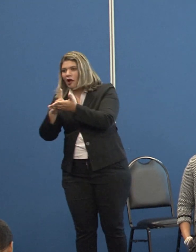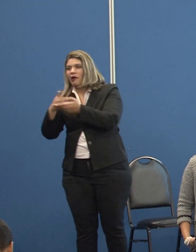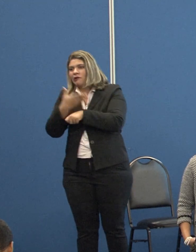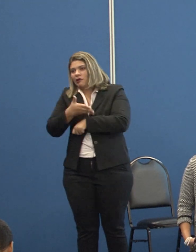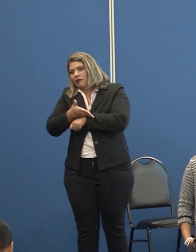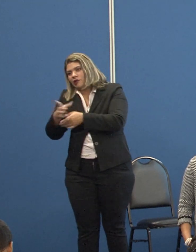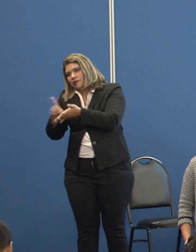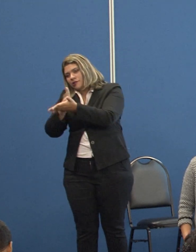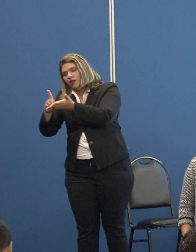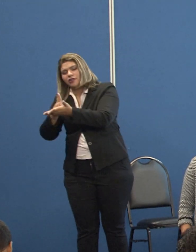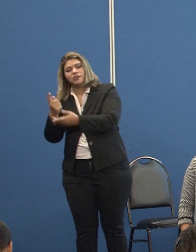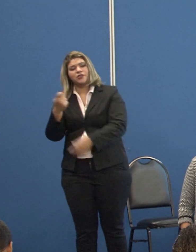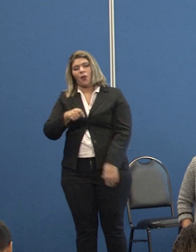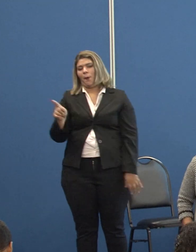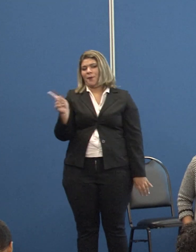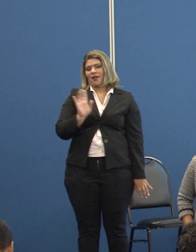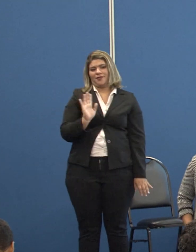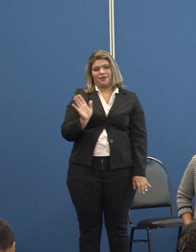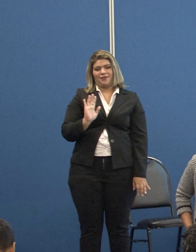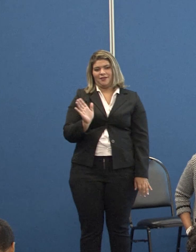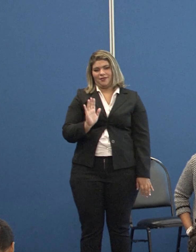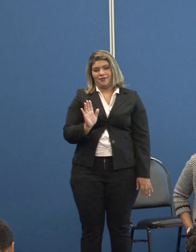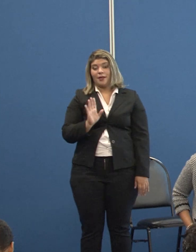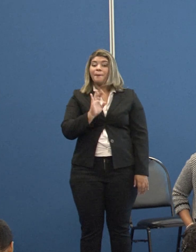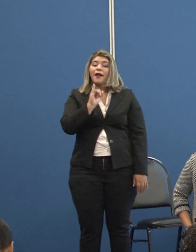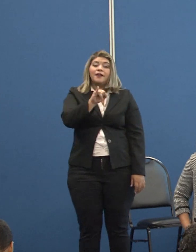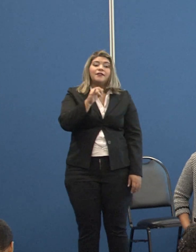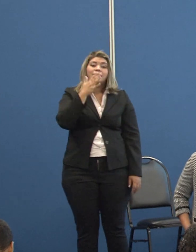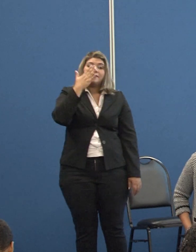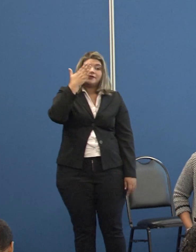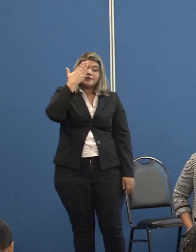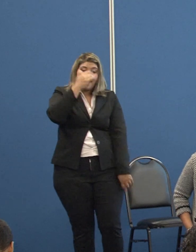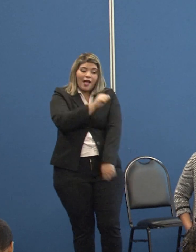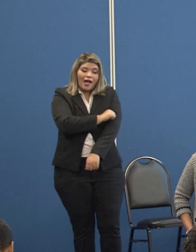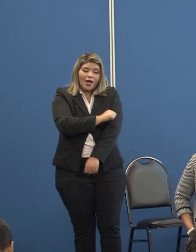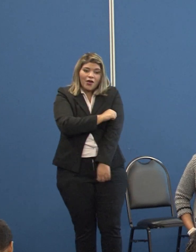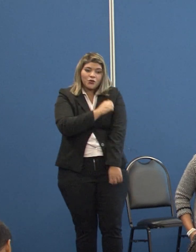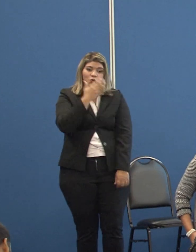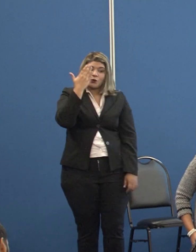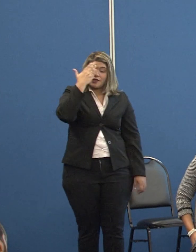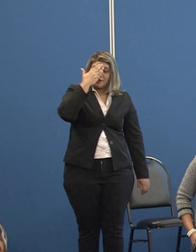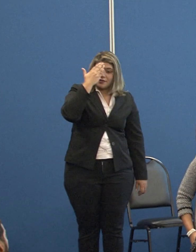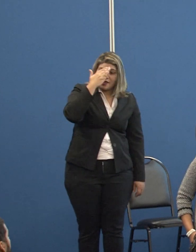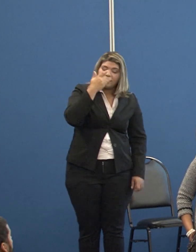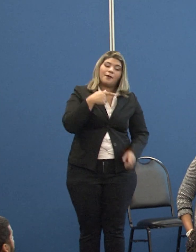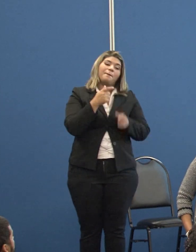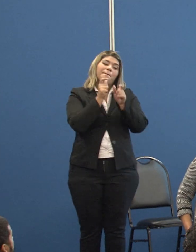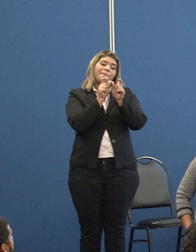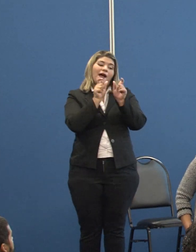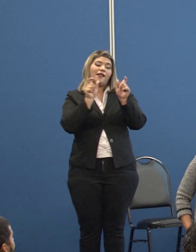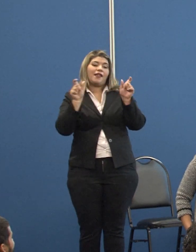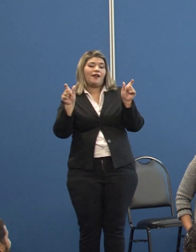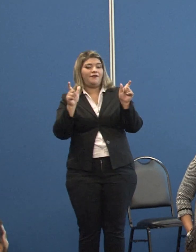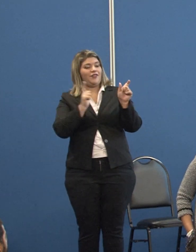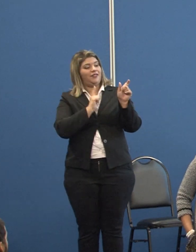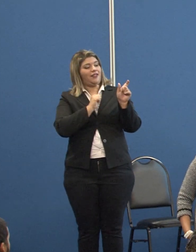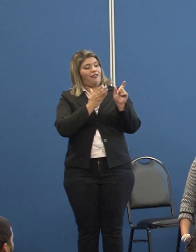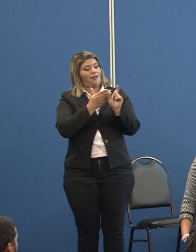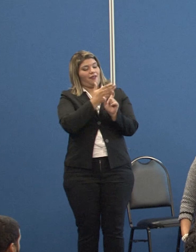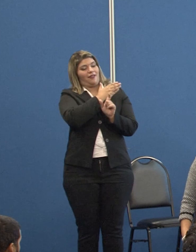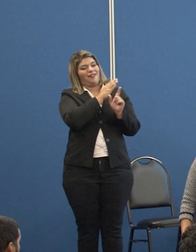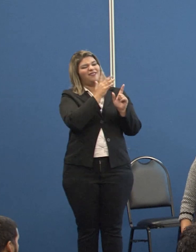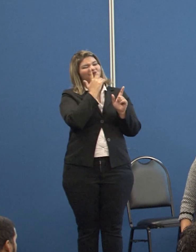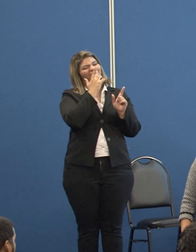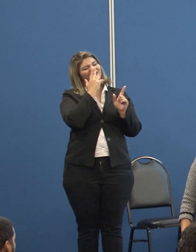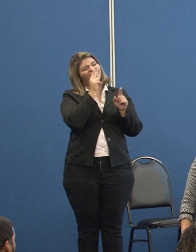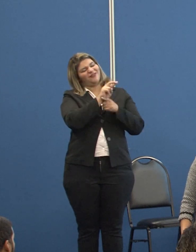Não precisa, mas se ele entender que as palavras vêm de famílias primitivas, né, muitas delas, então,